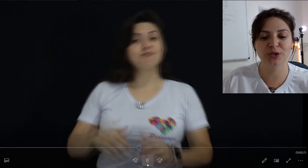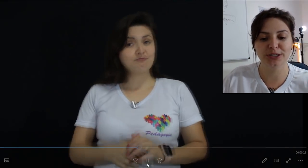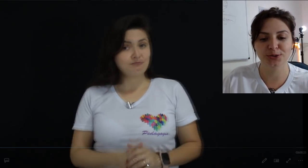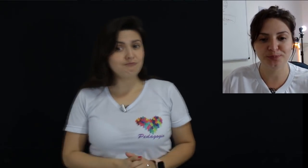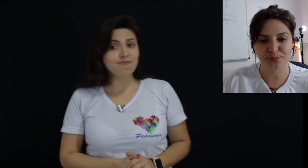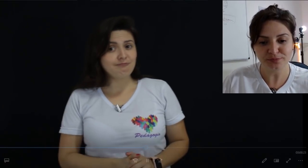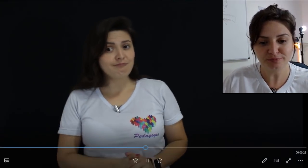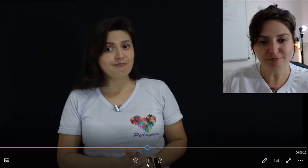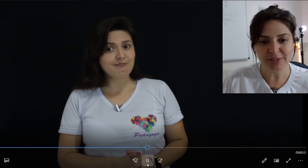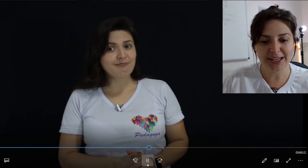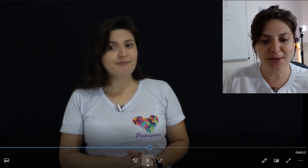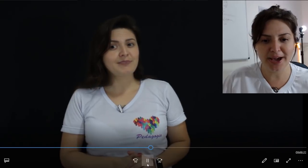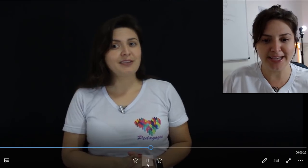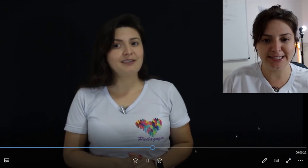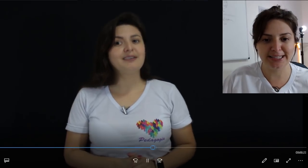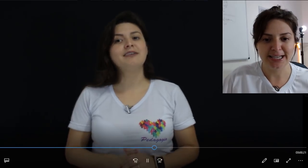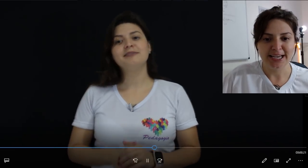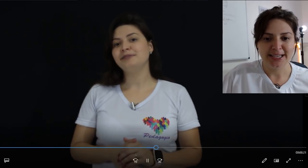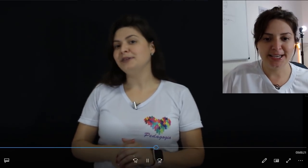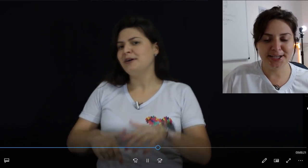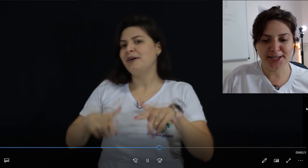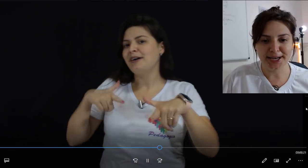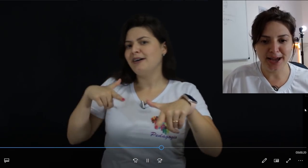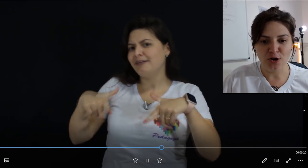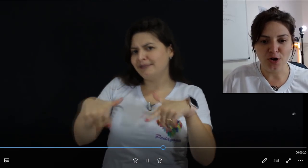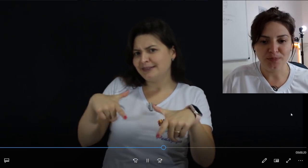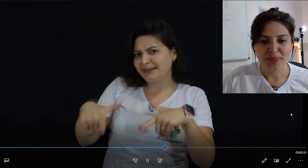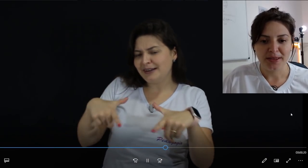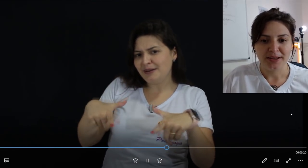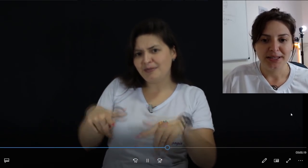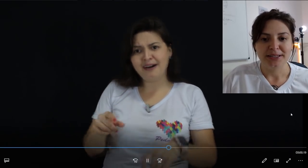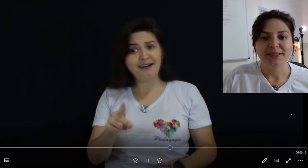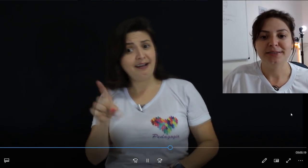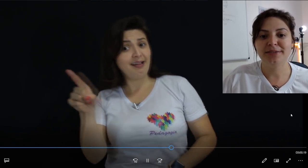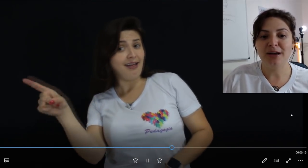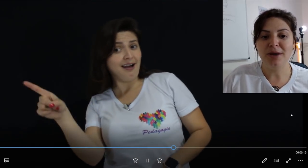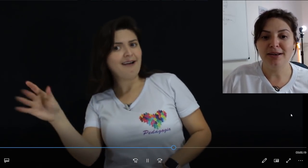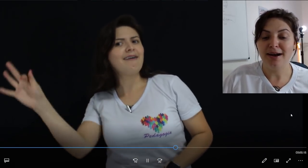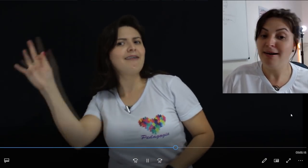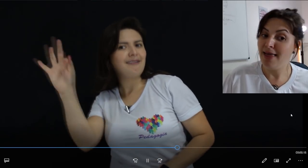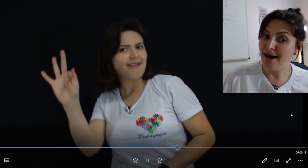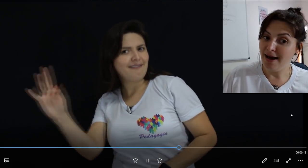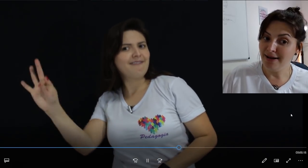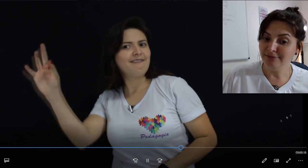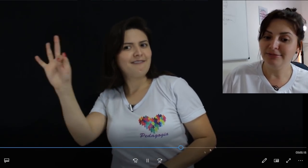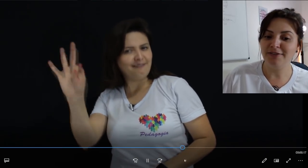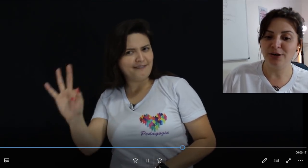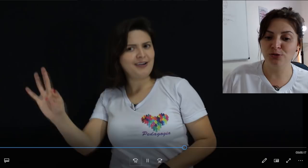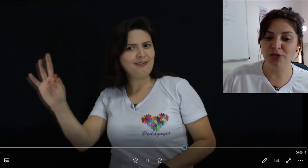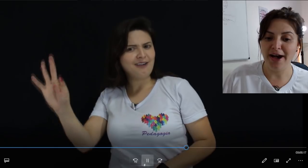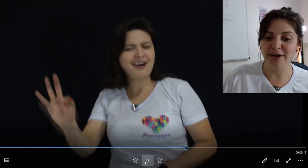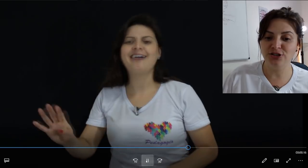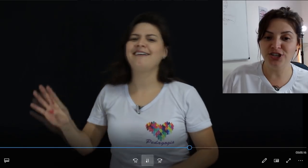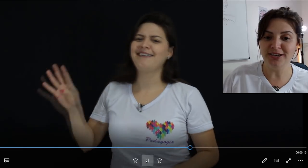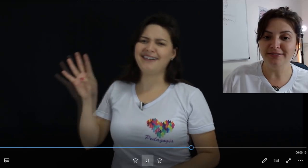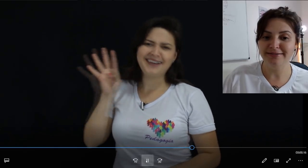continuando. O que mais? O que tem lá, ó? Trabalhar lá na faculdade